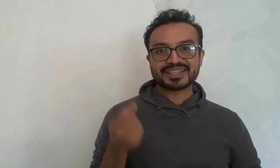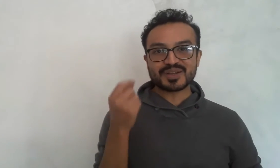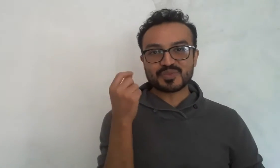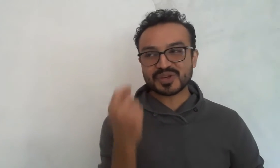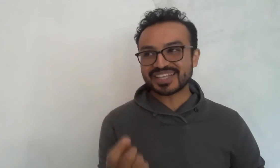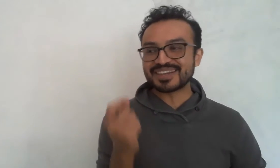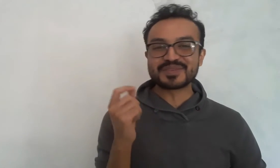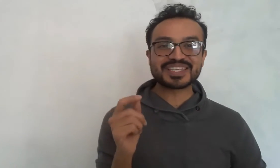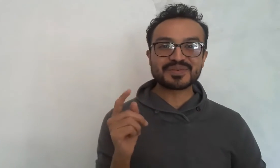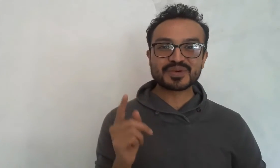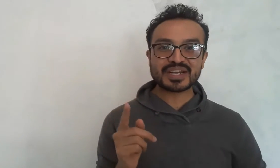el humor que también se burla